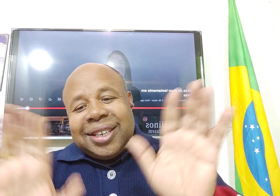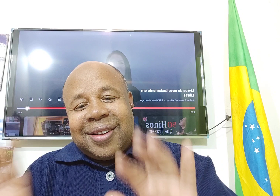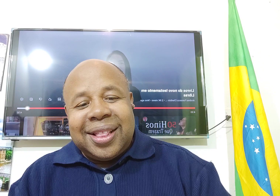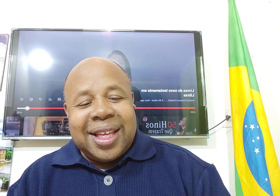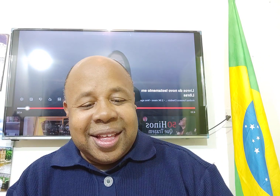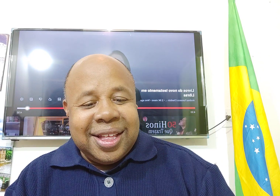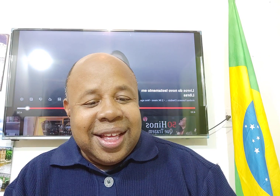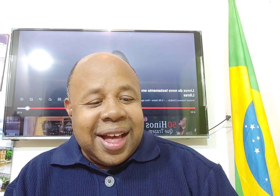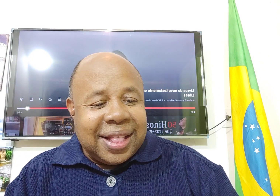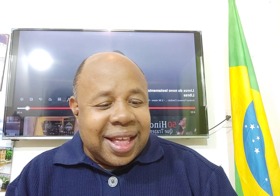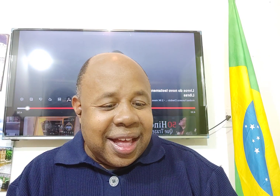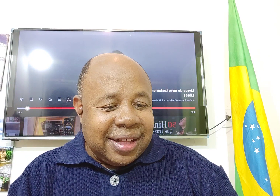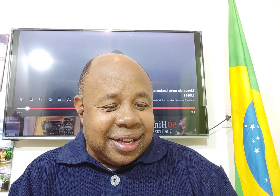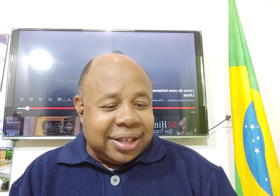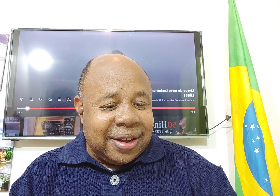tchau. Até. Tchau, tchau.